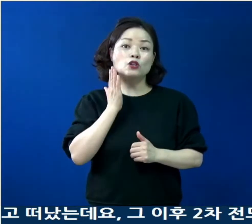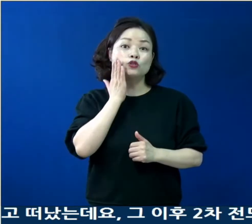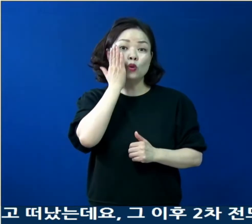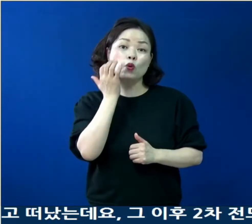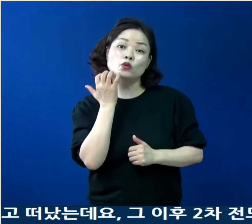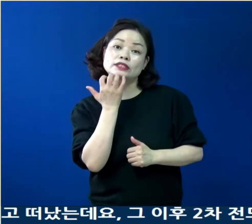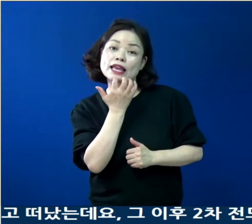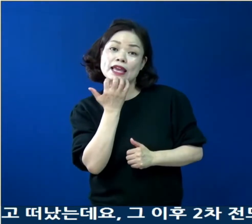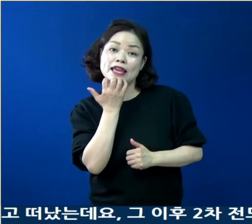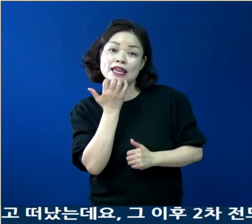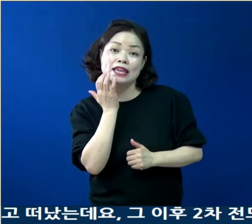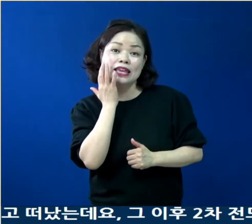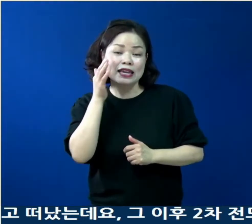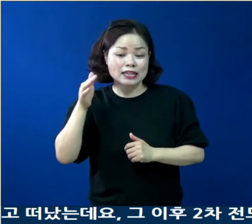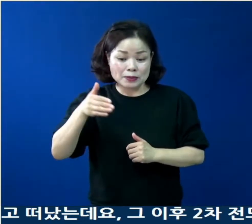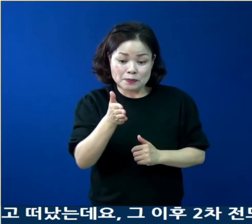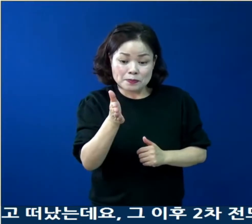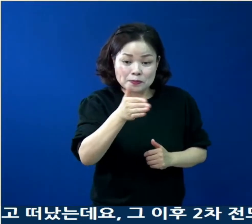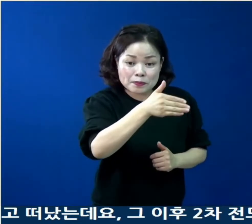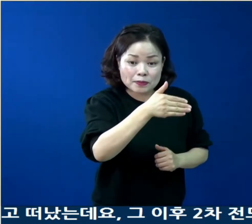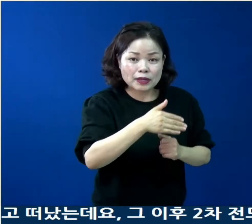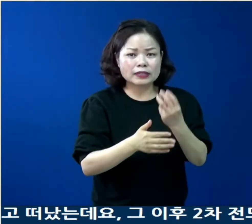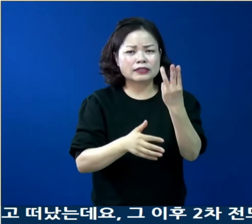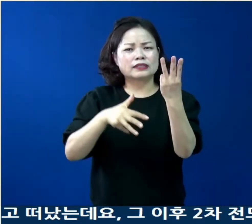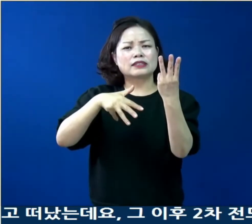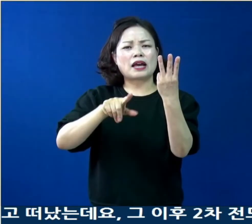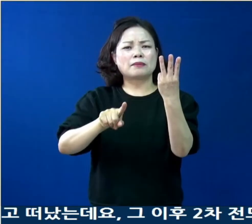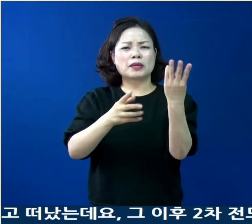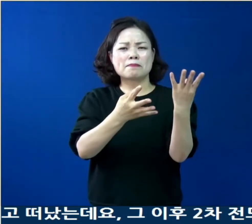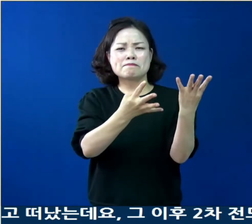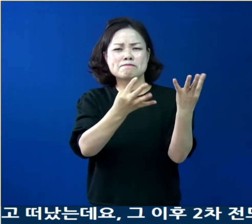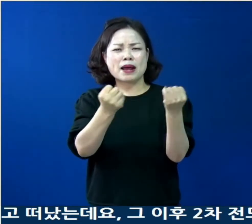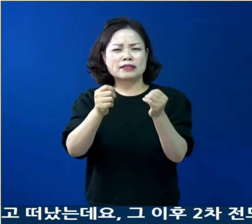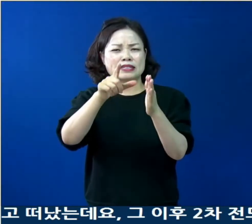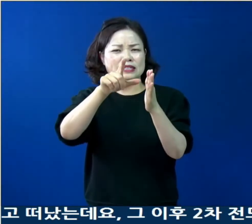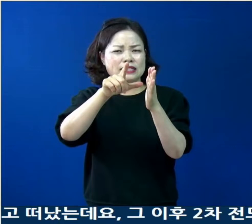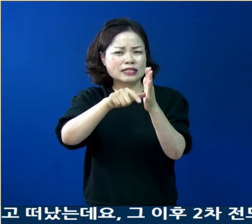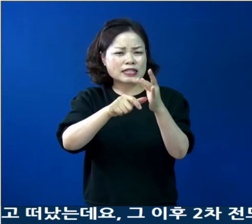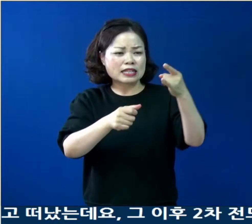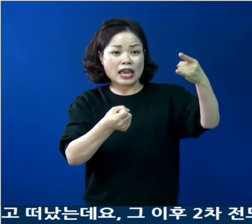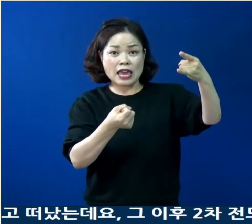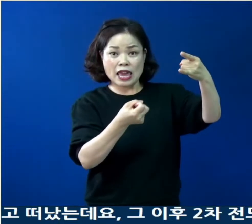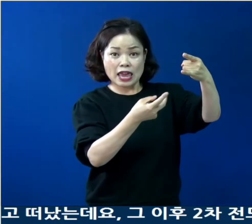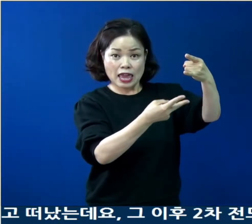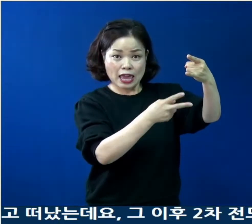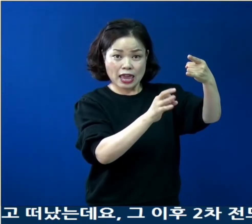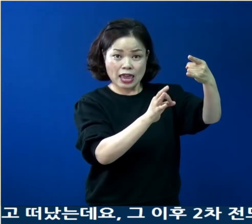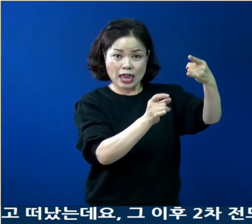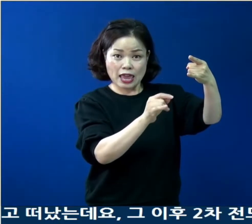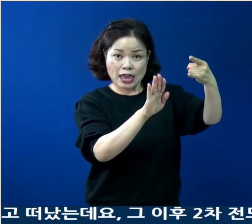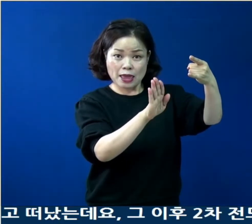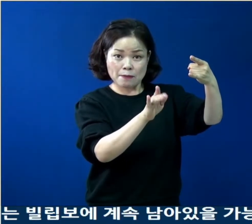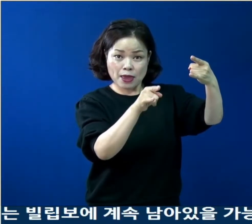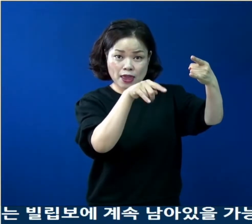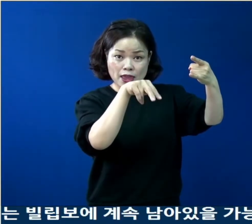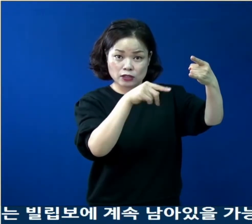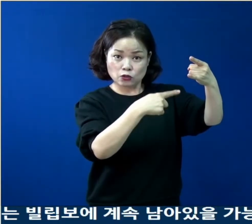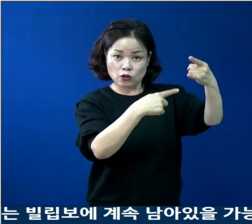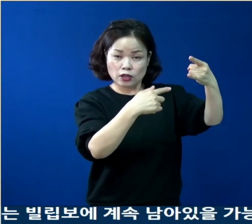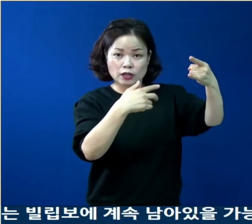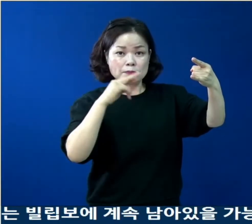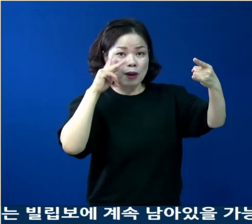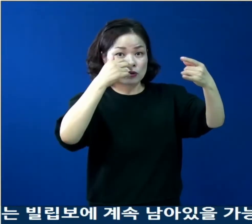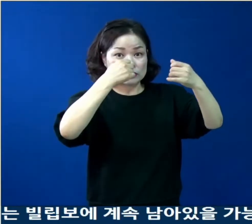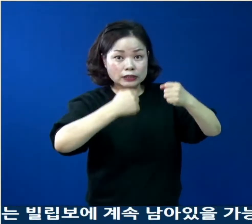보시면 3차 전도 여행 중에 많은 시간을 에베소에 머물던 바울은